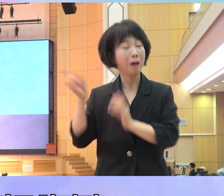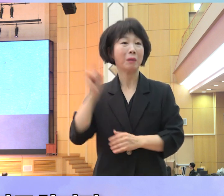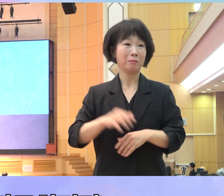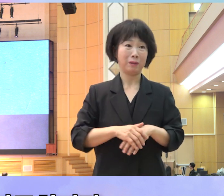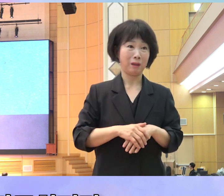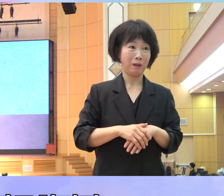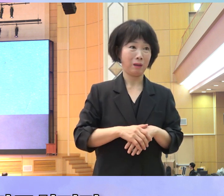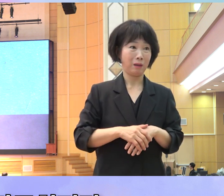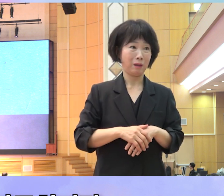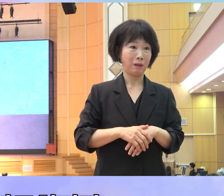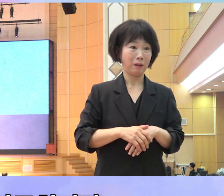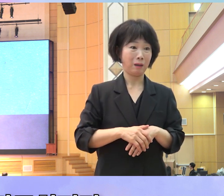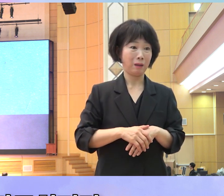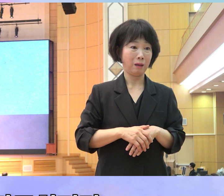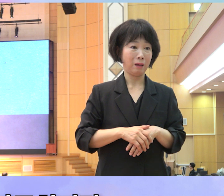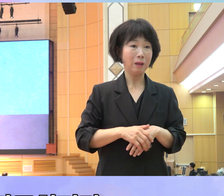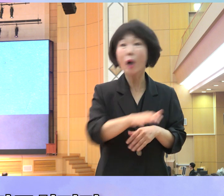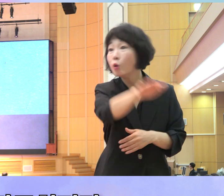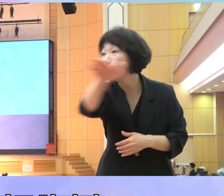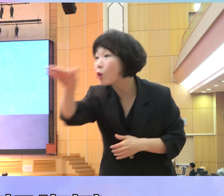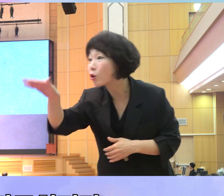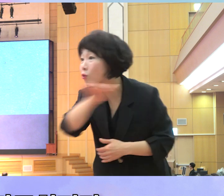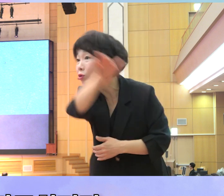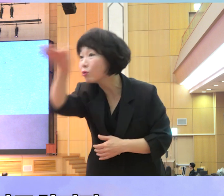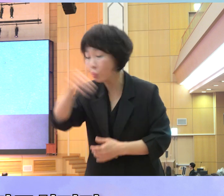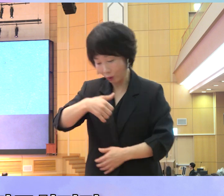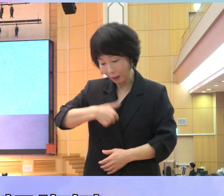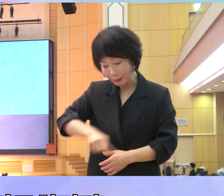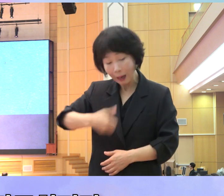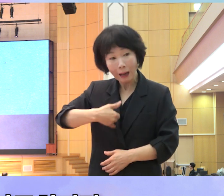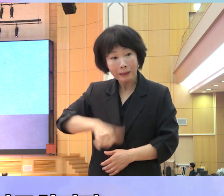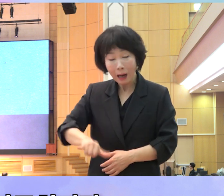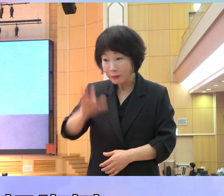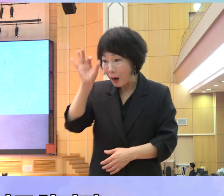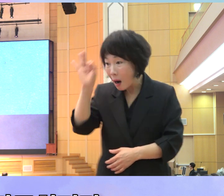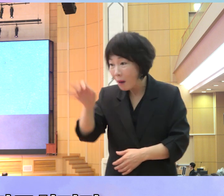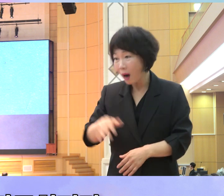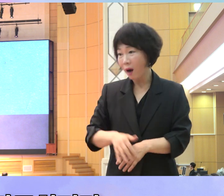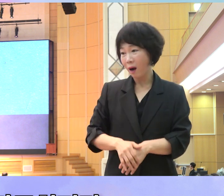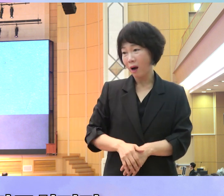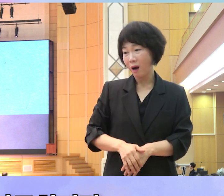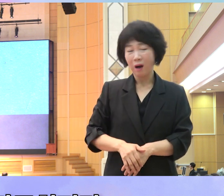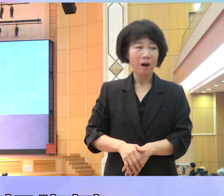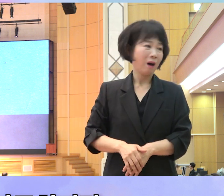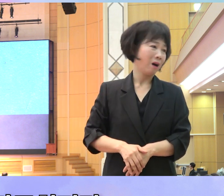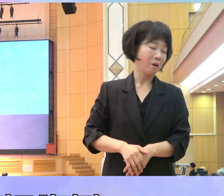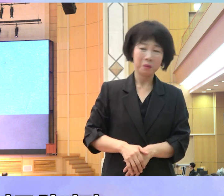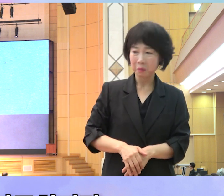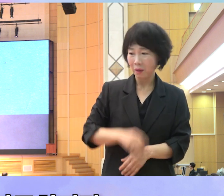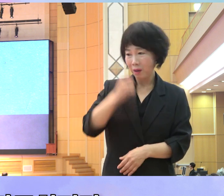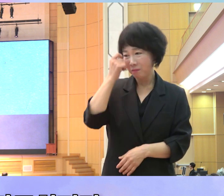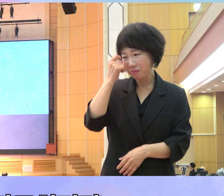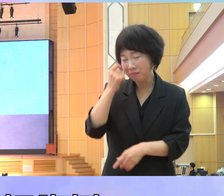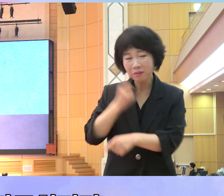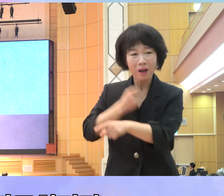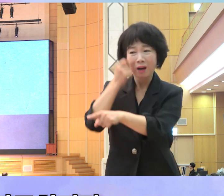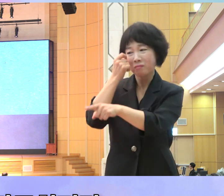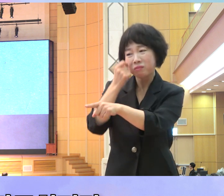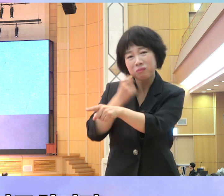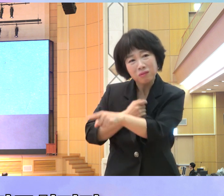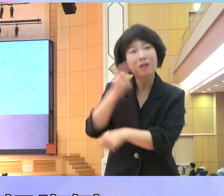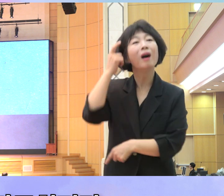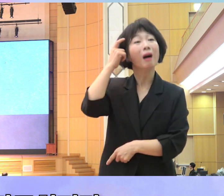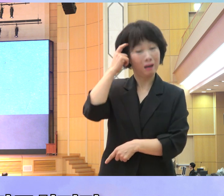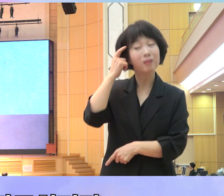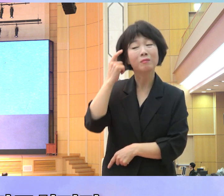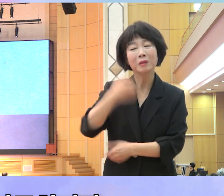근데 어쨌든 자녀가 그렇게 부족한 자녀를 볼 때 어떤 마음이 들어요? 불쌍한 마음이 들잖아요. 그러면 하나라도